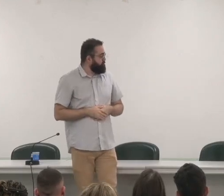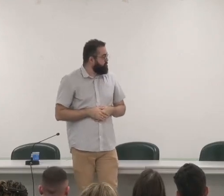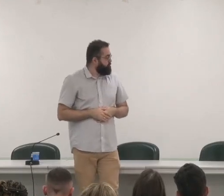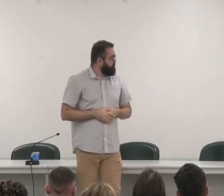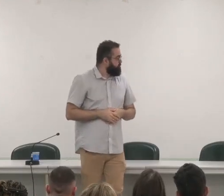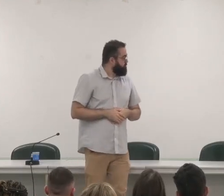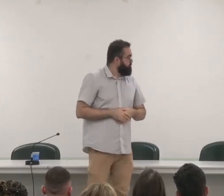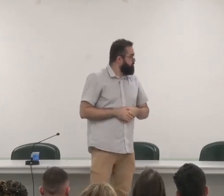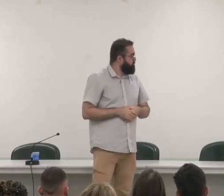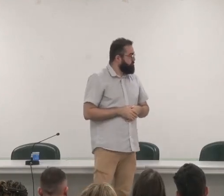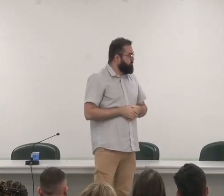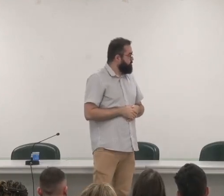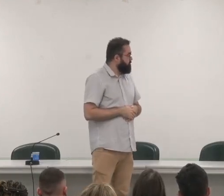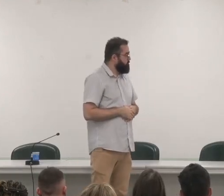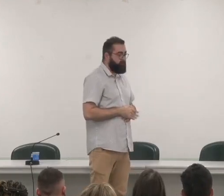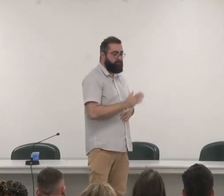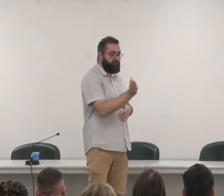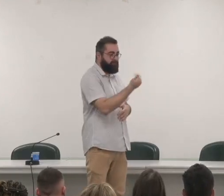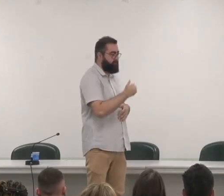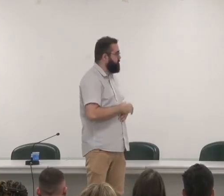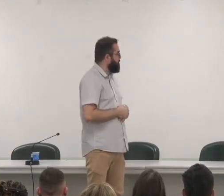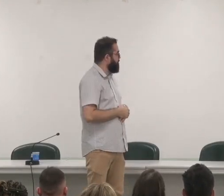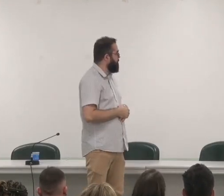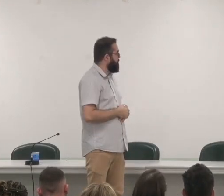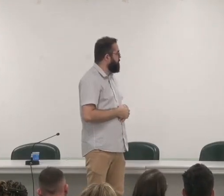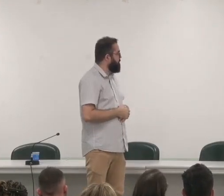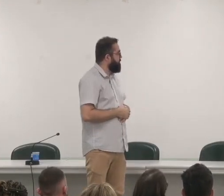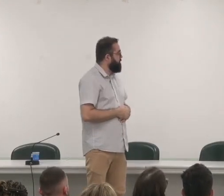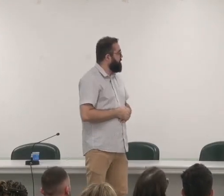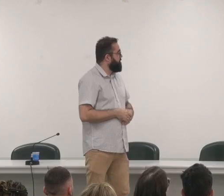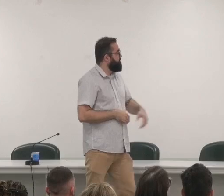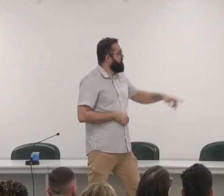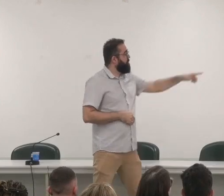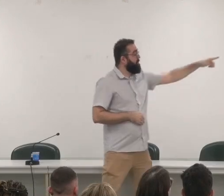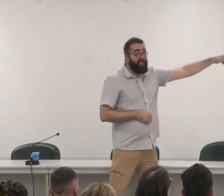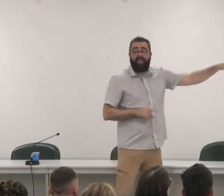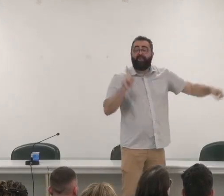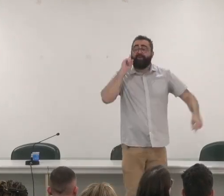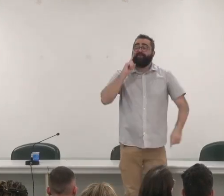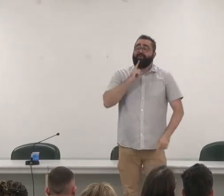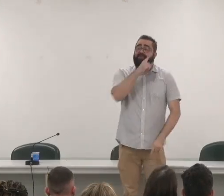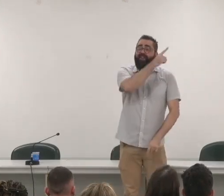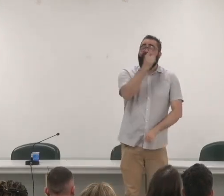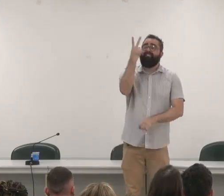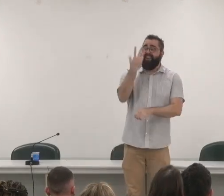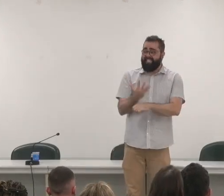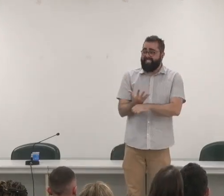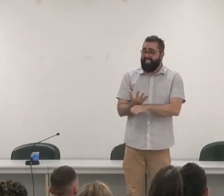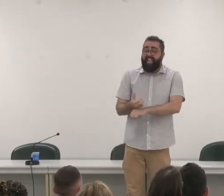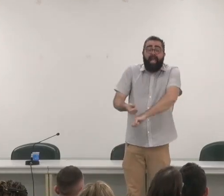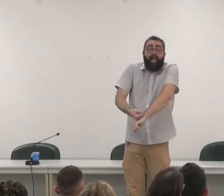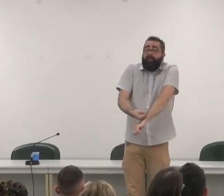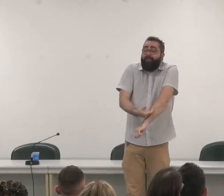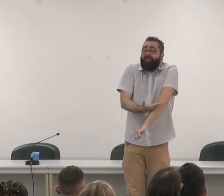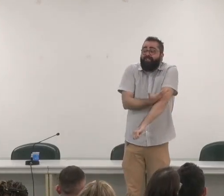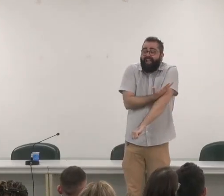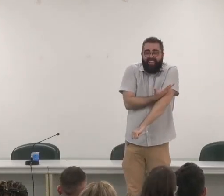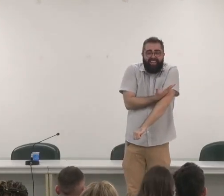Mais pesquisas voltadas às línguas de sinais emergentes devem ser desenvolvidas aqui no Brasil. Então, aqui são os surdos de farsa